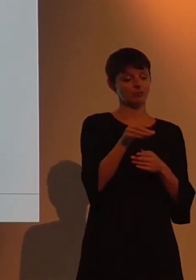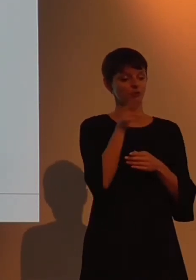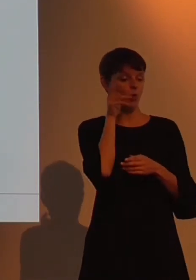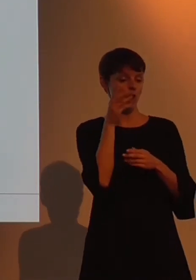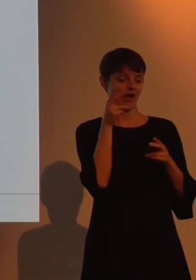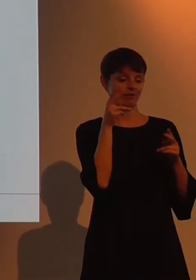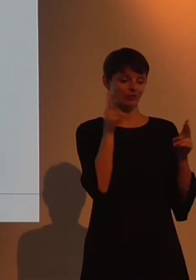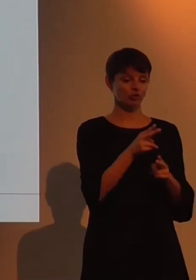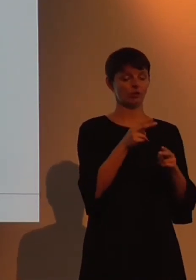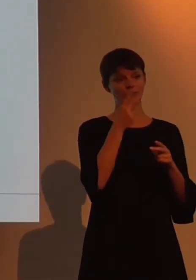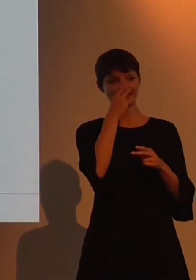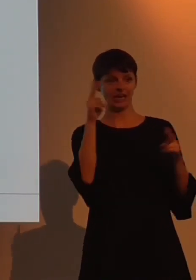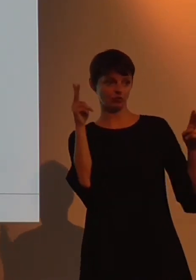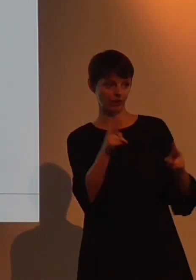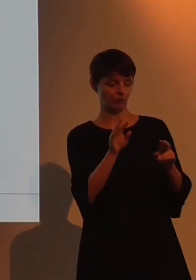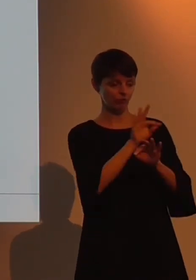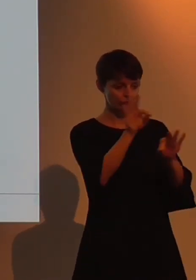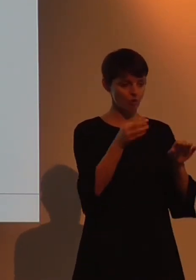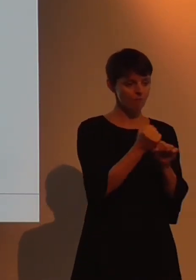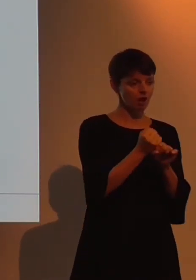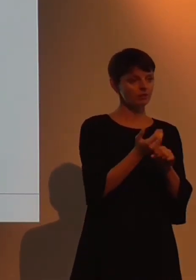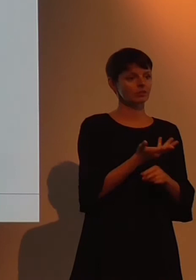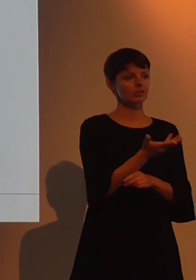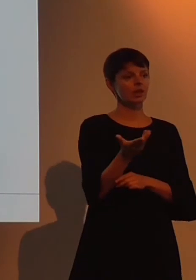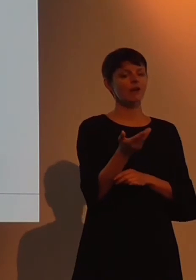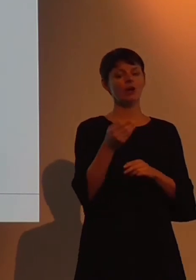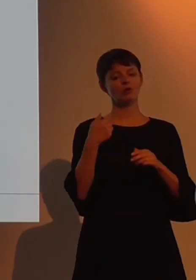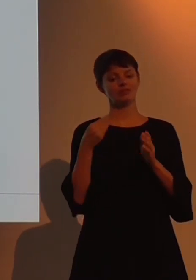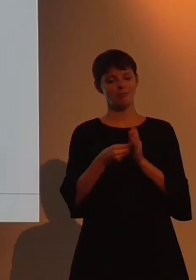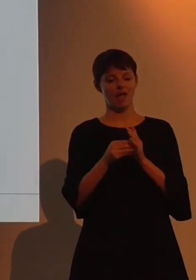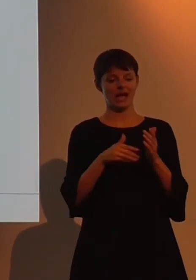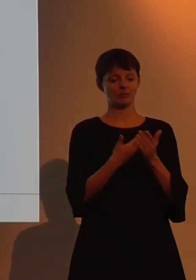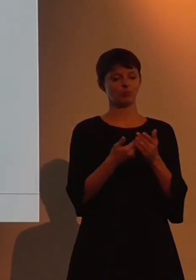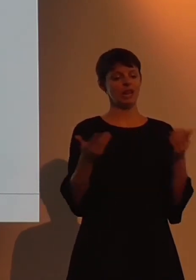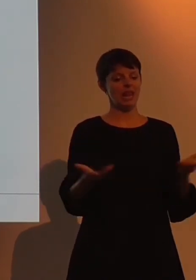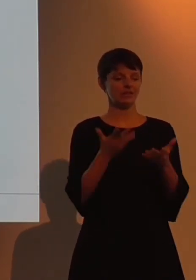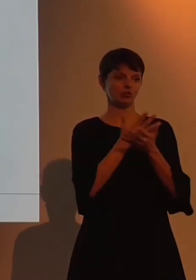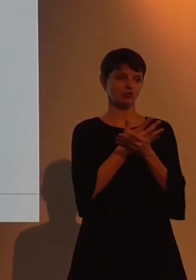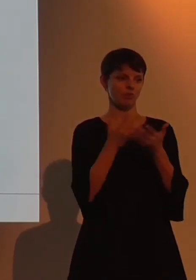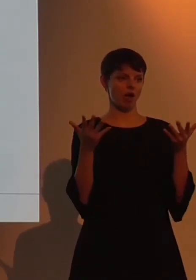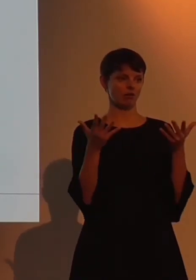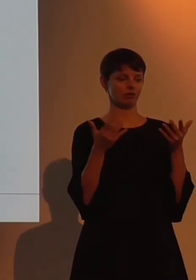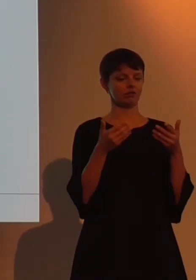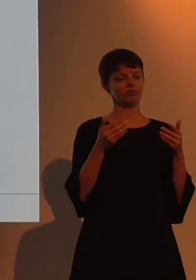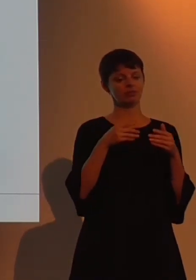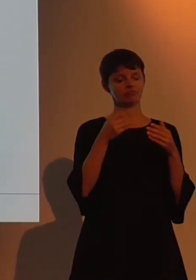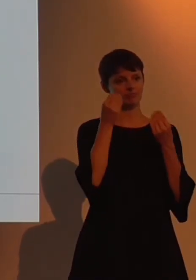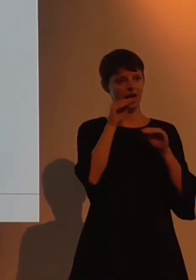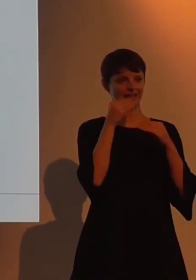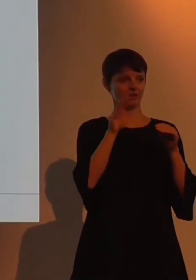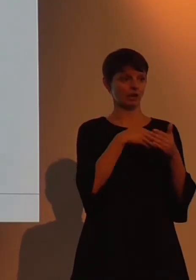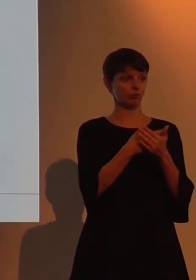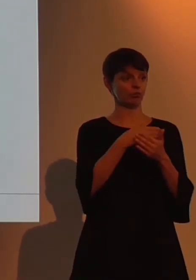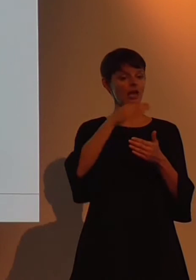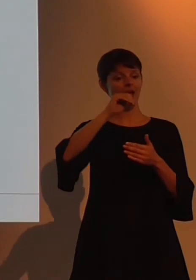für Spielfilmformate, da waren es 2015 nur 35 und im Jahr 2016 haben wir bereits 100 Spielfilme Untertitel